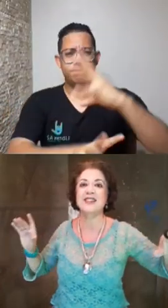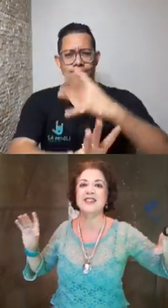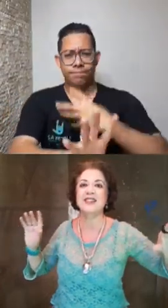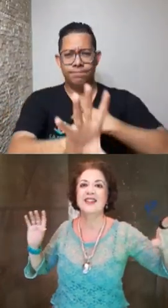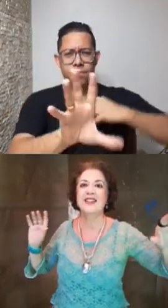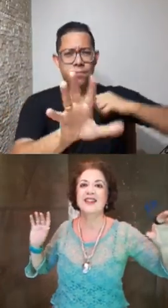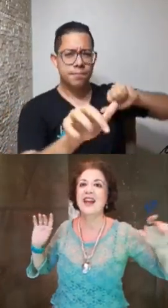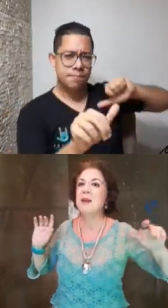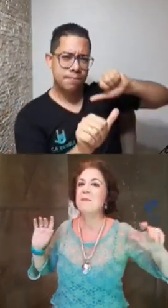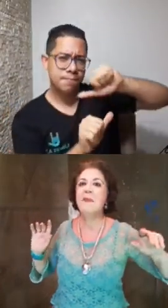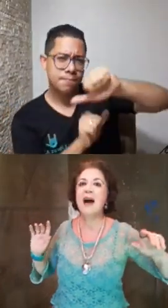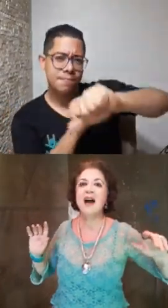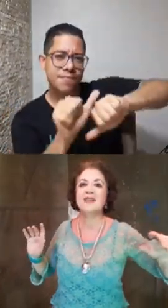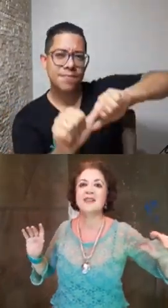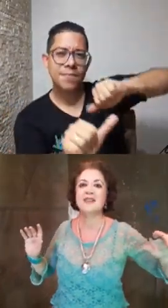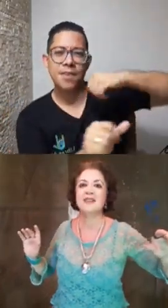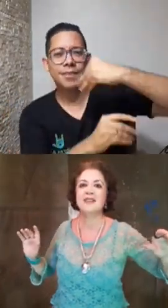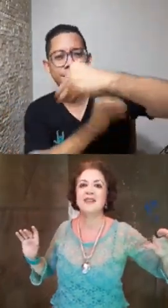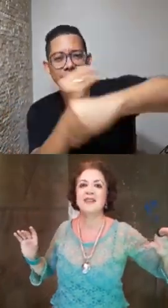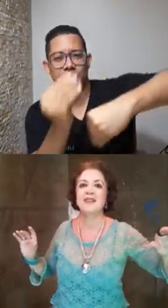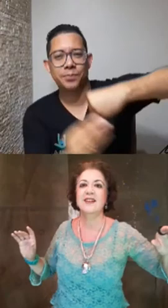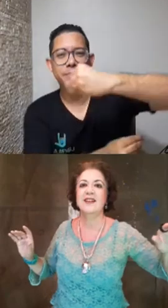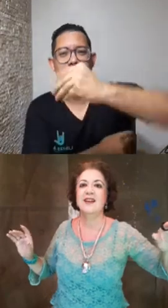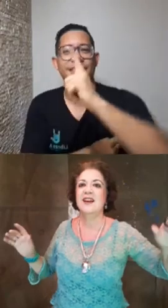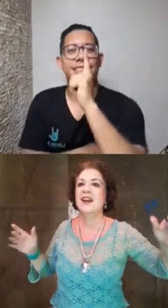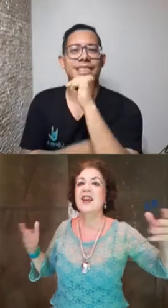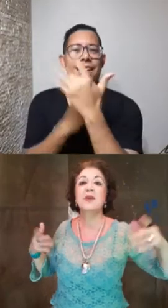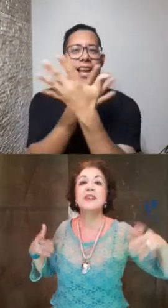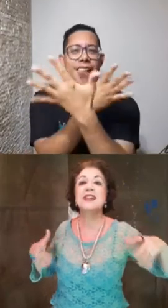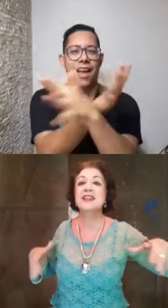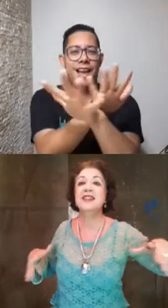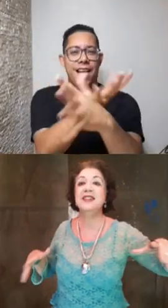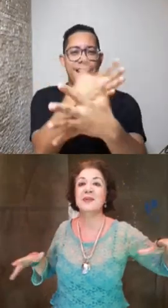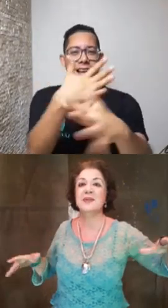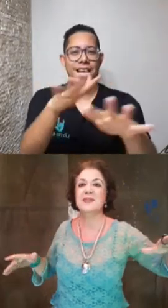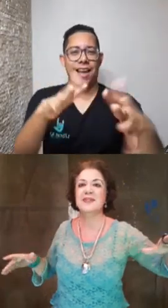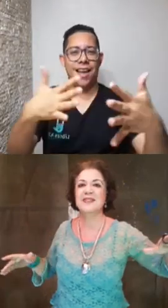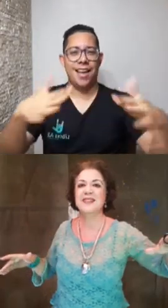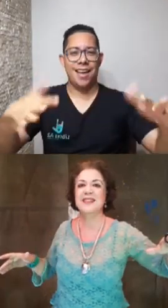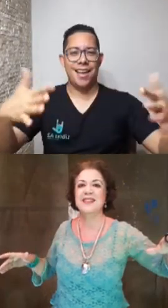transformar em mar, em oceano.